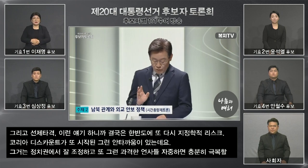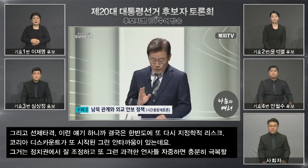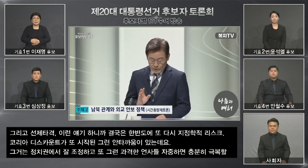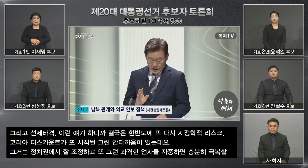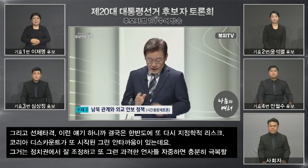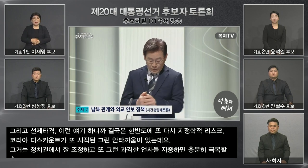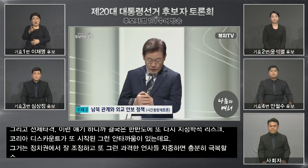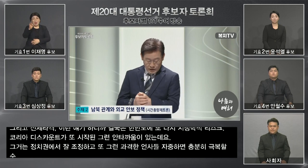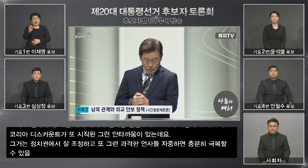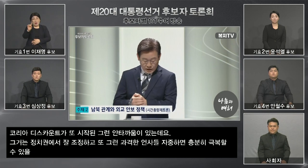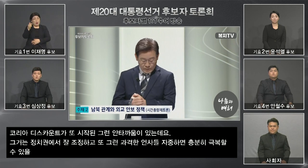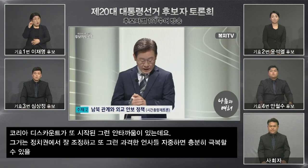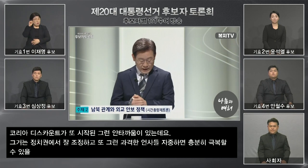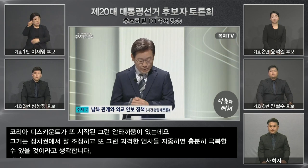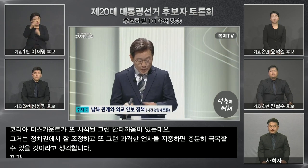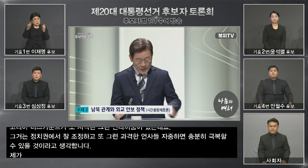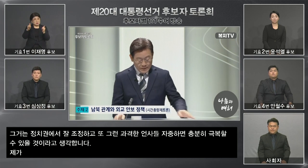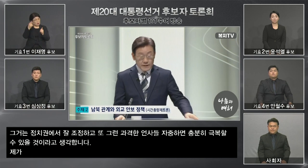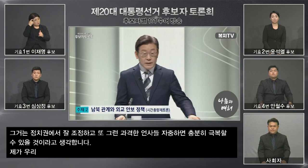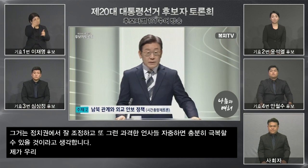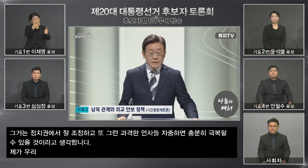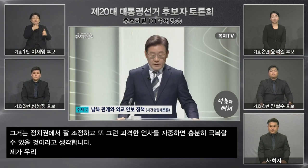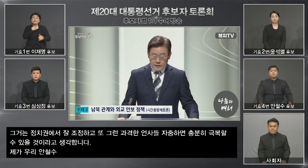안철수 후보님께 이거 한번 여쭤보겠습니다.